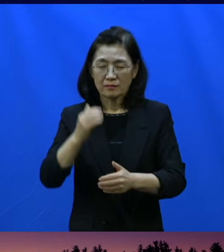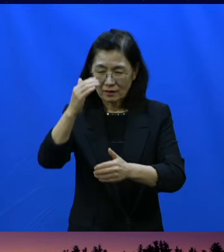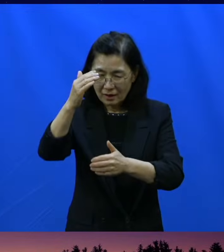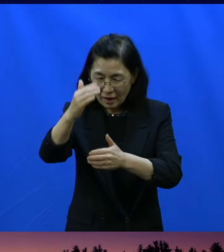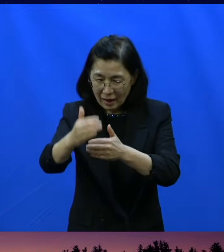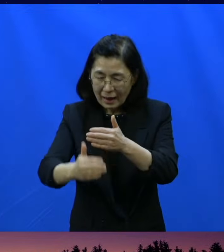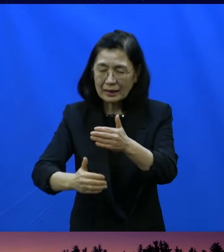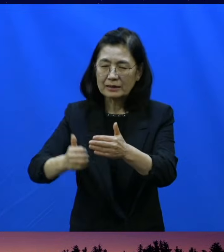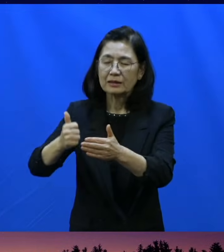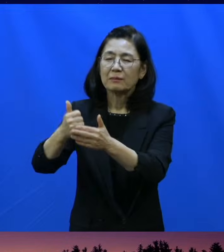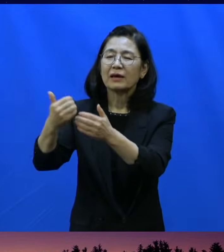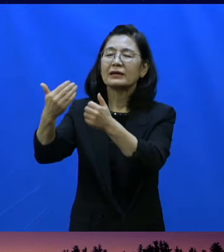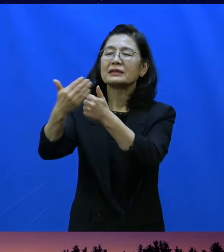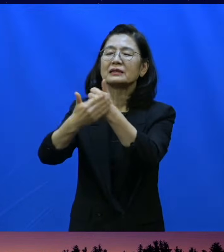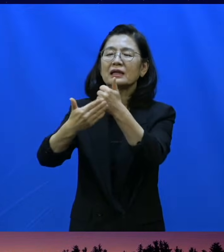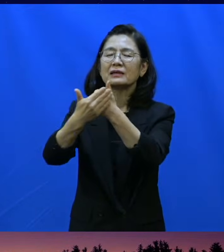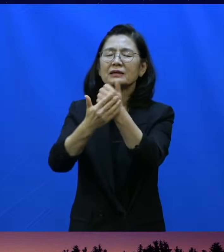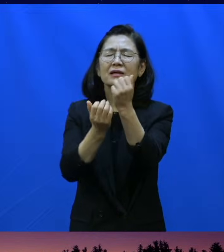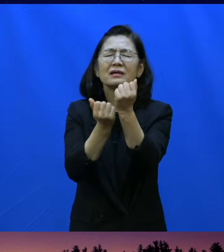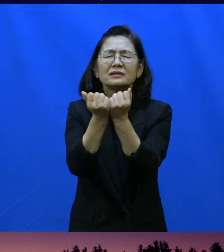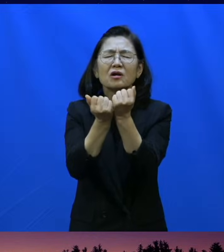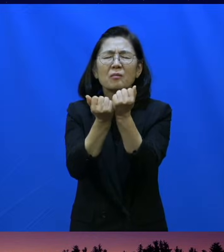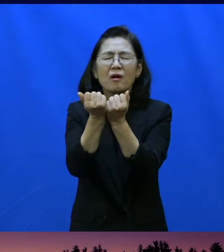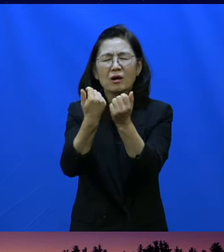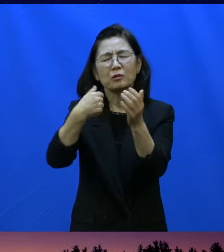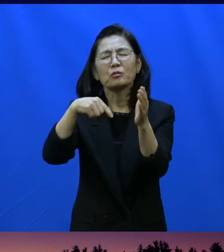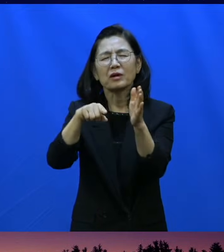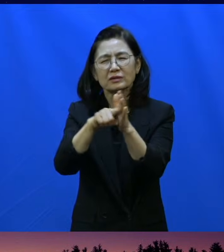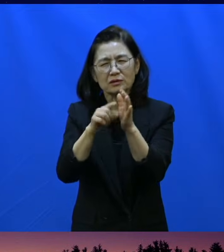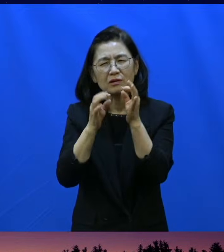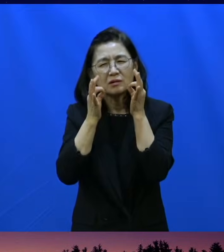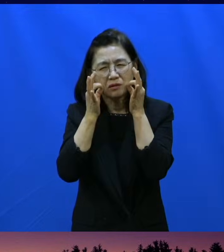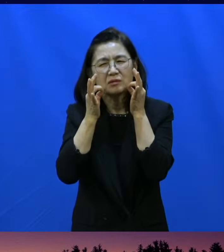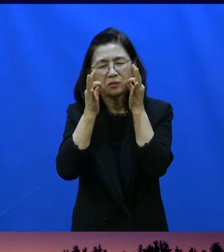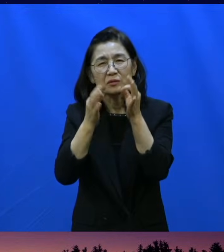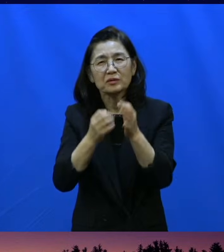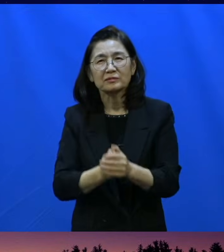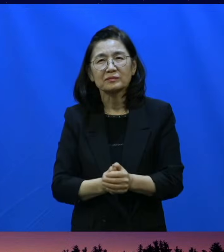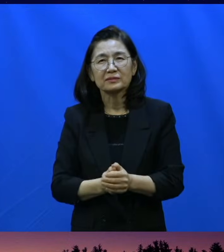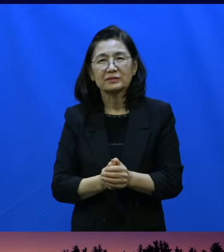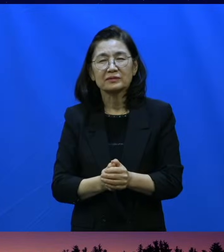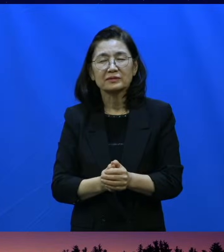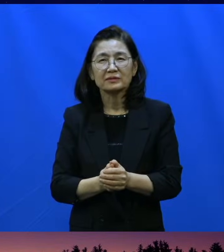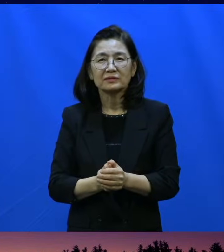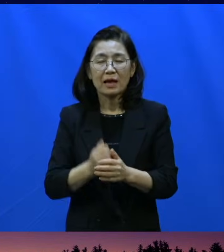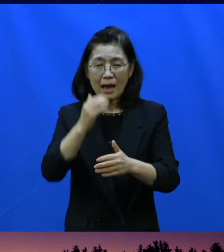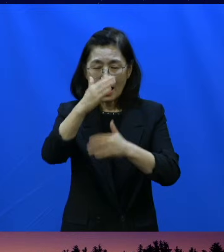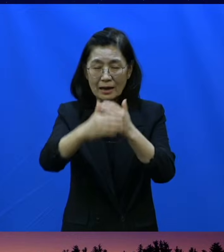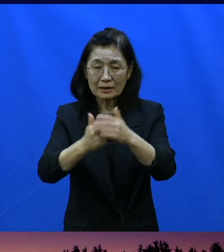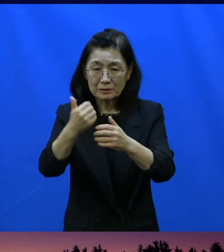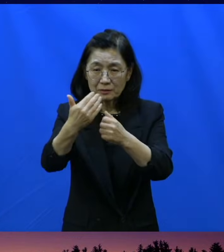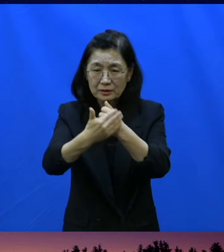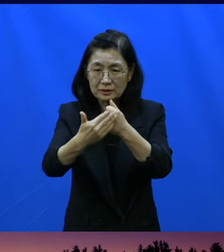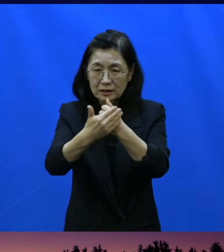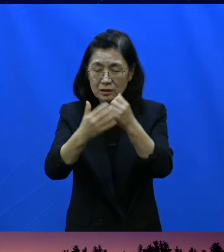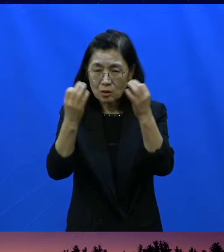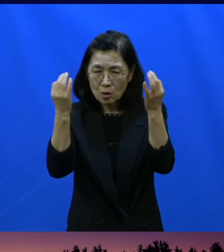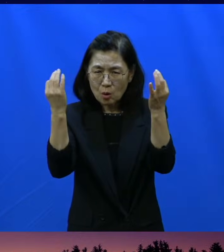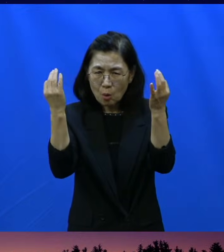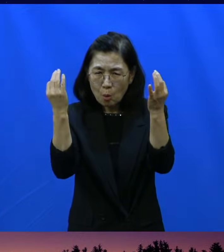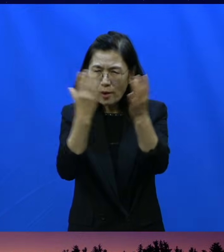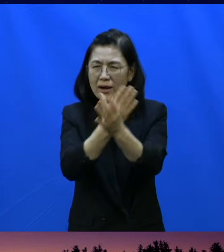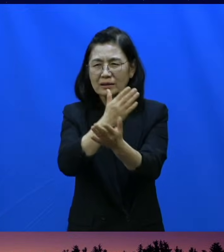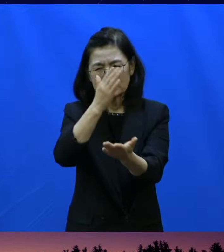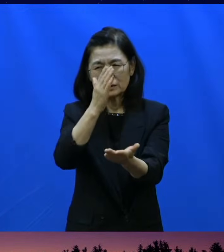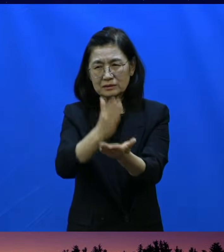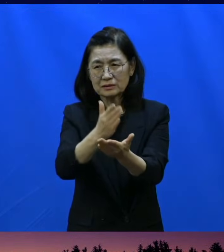지금 설명하려고 하는 것입니다. 자, 이런 우리가 은혜를 얘기할 때 오해하지 말아야 될 게 하나 있어요. 하나님의 은혜를 얘기할 때 나의 책임